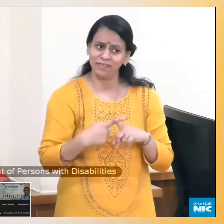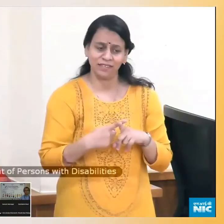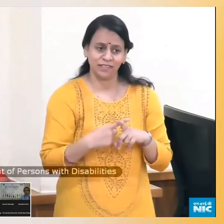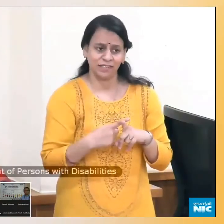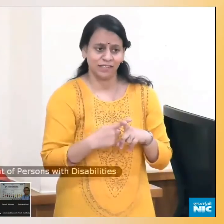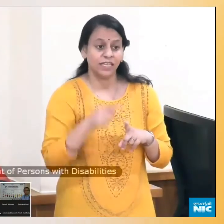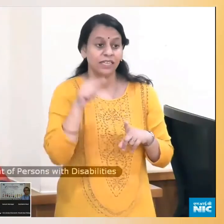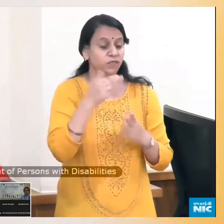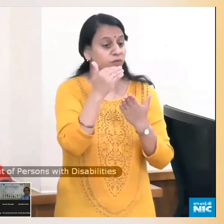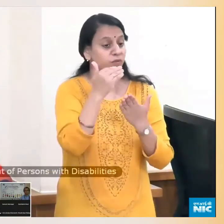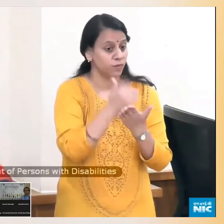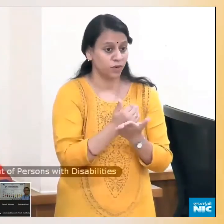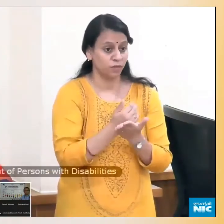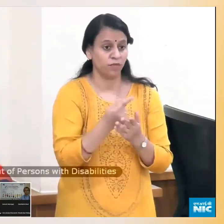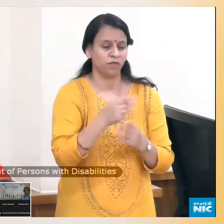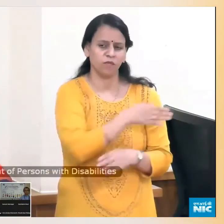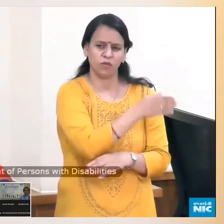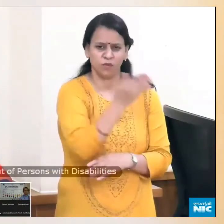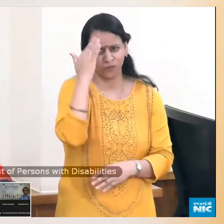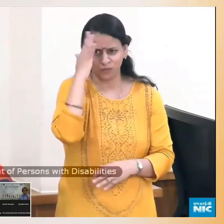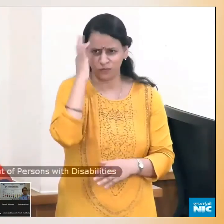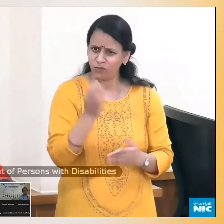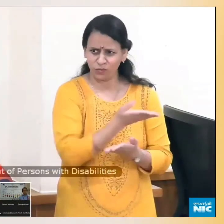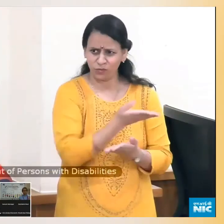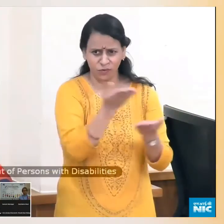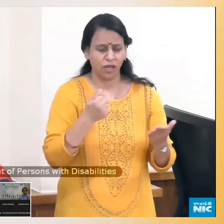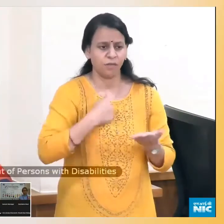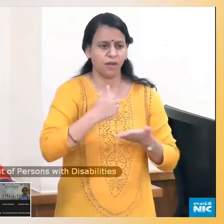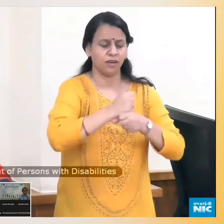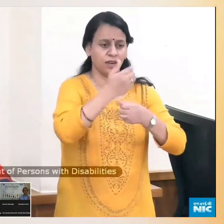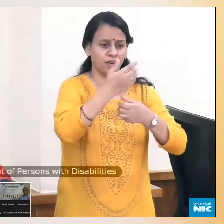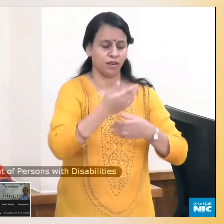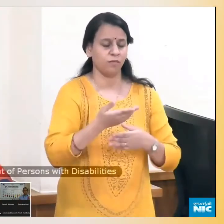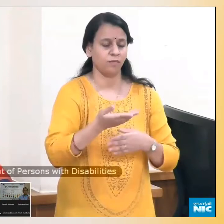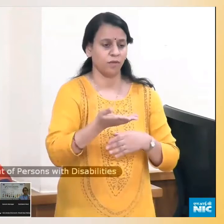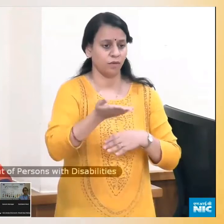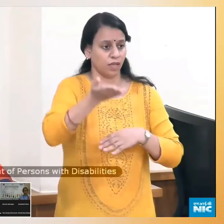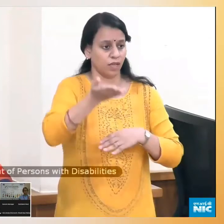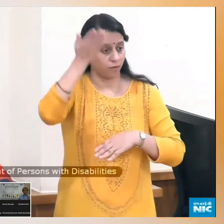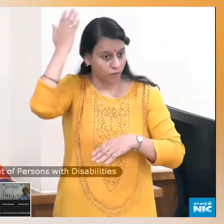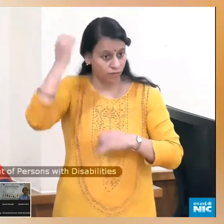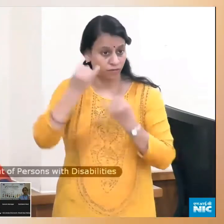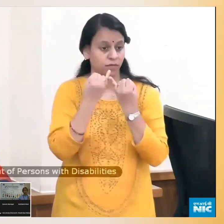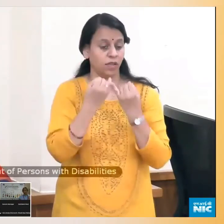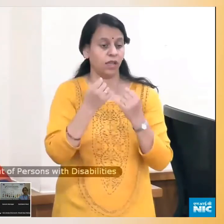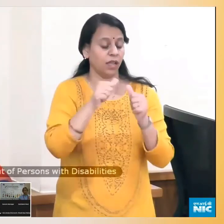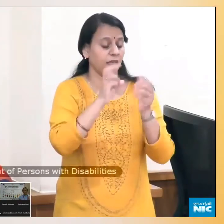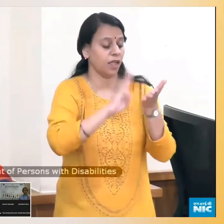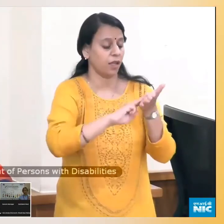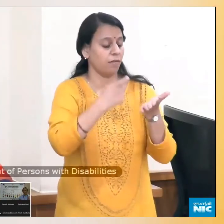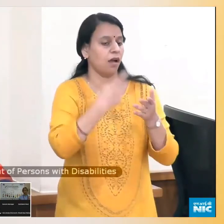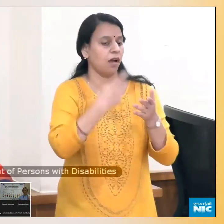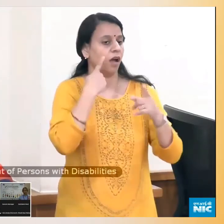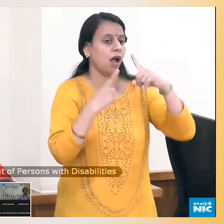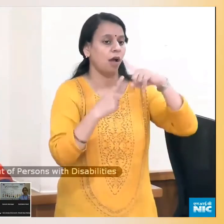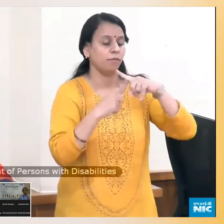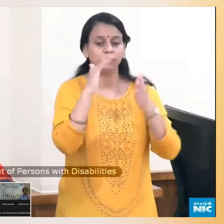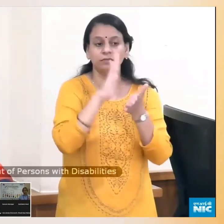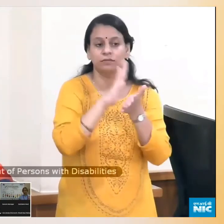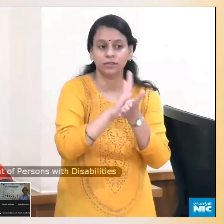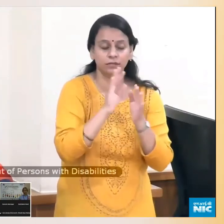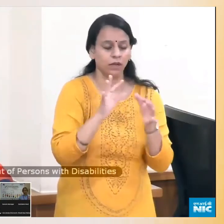और इस जो कार्यक्रम हम जानते हैं हमारे देश का आजादी का जो अमृत महोत्सव है उसका